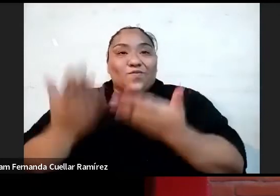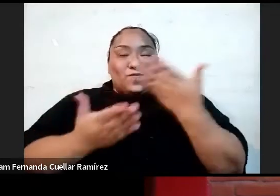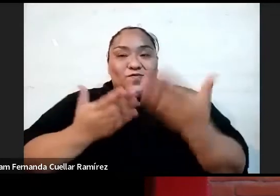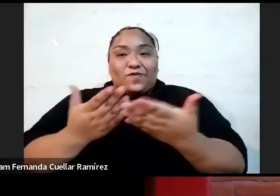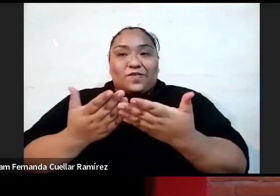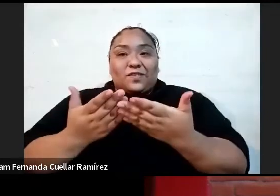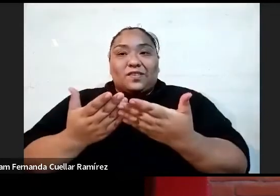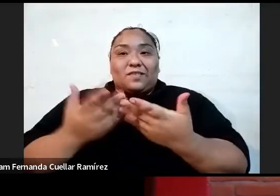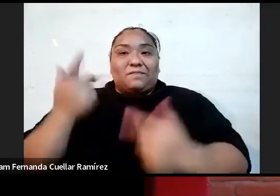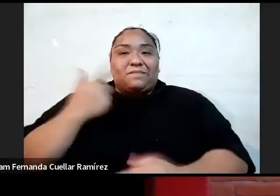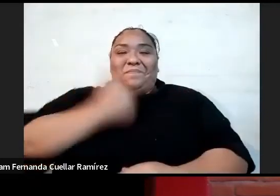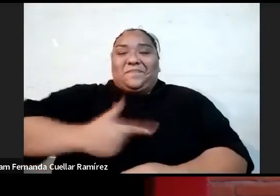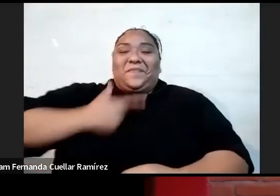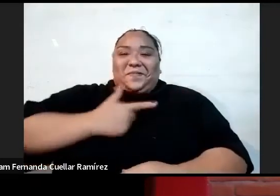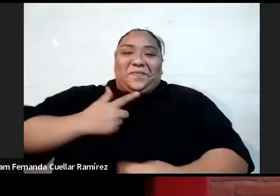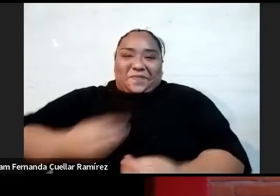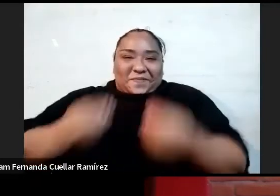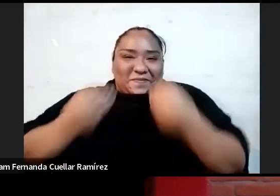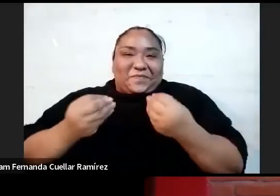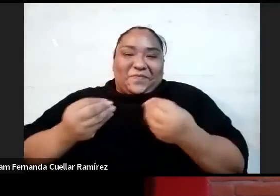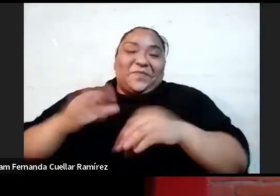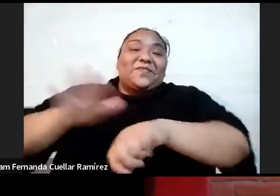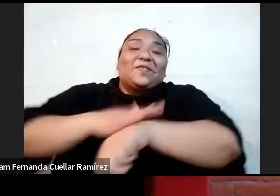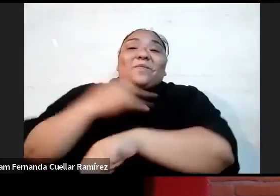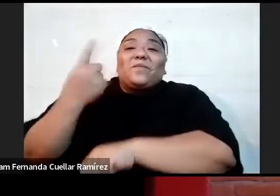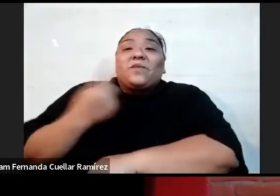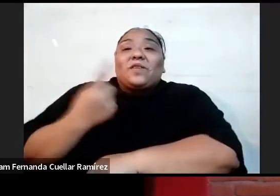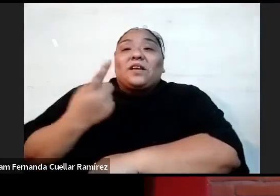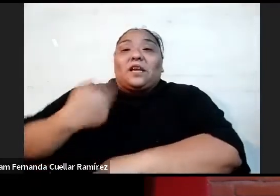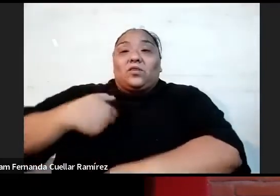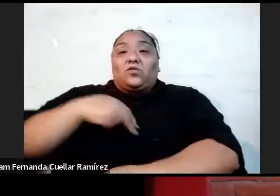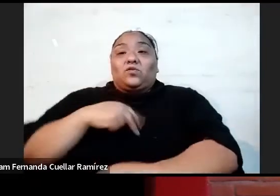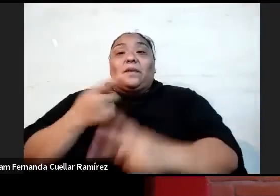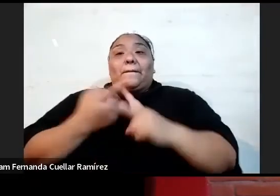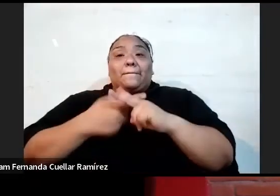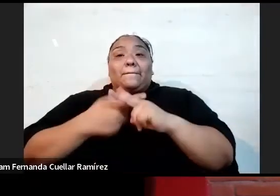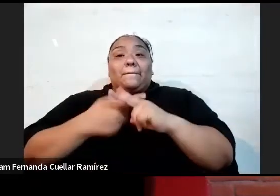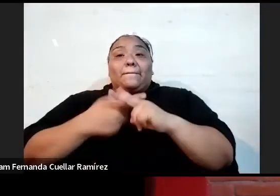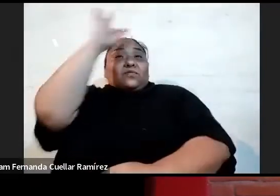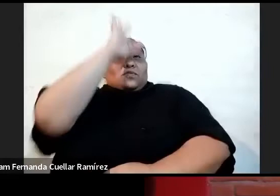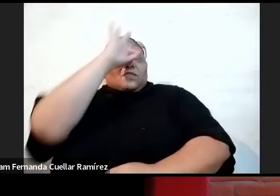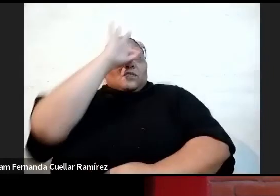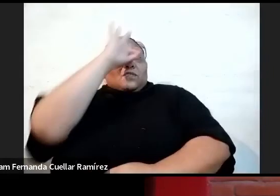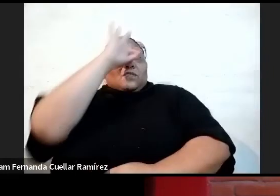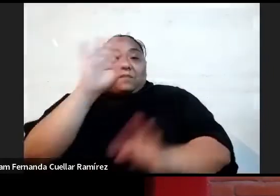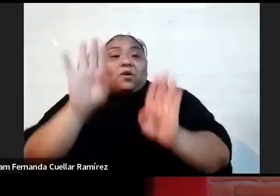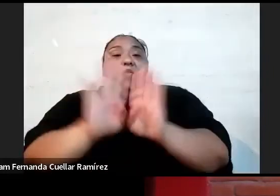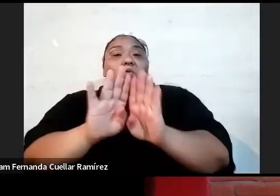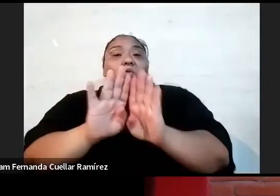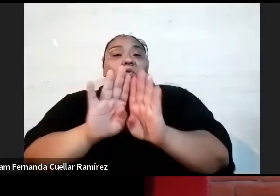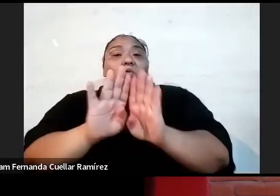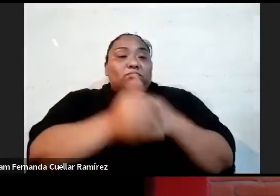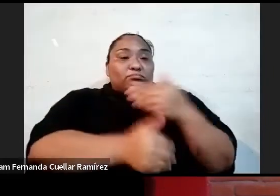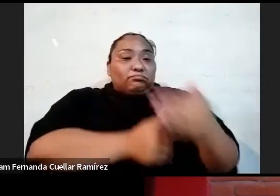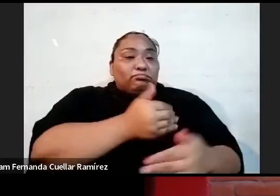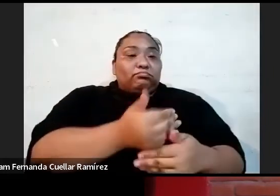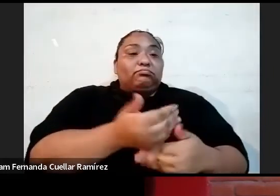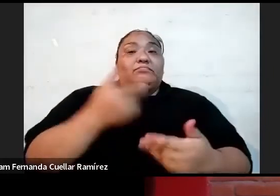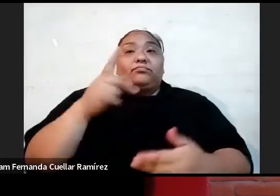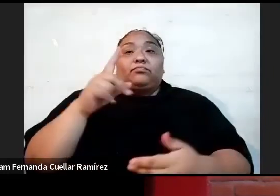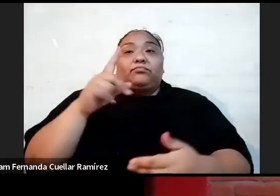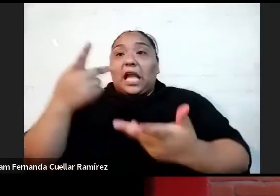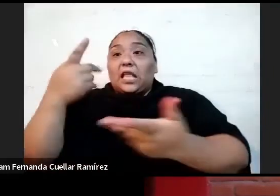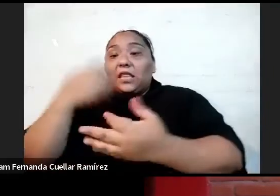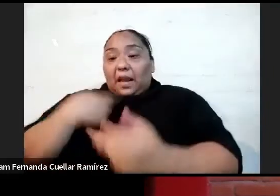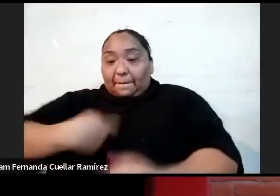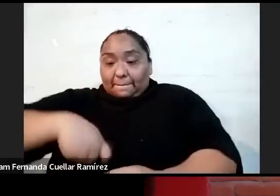me fascina, porque si partimos de la filosofía, de esta construcción del ser y cómo es que estás